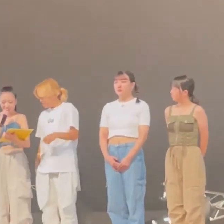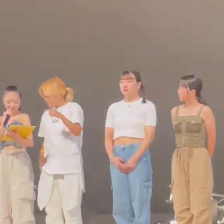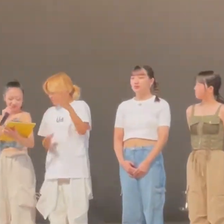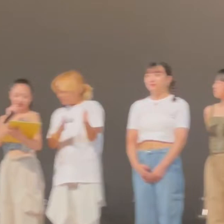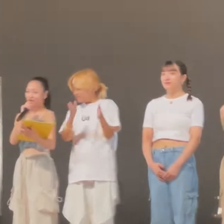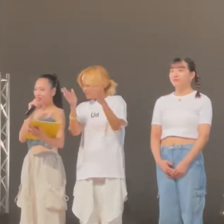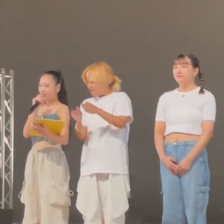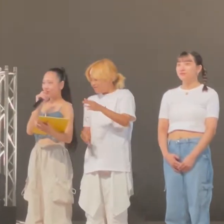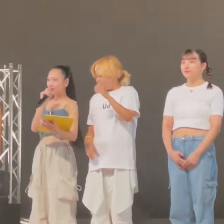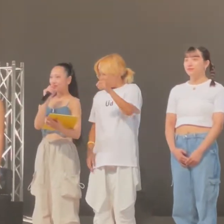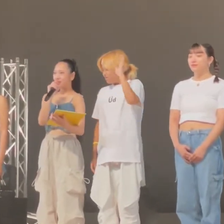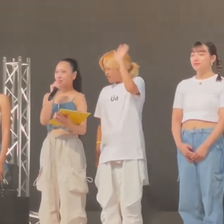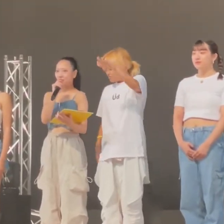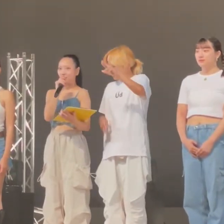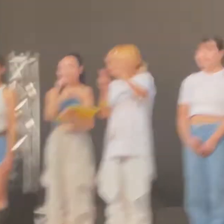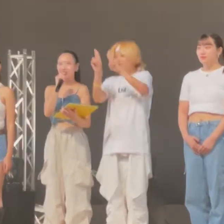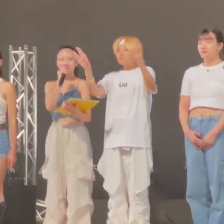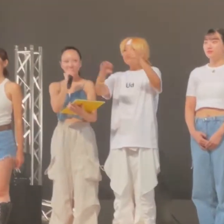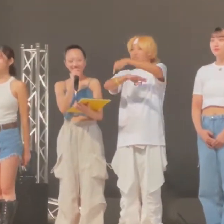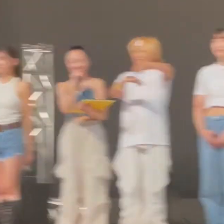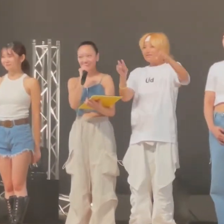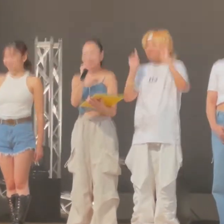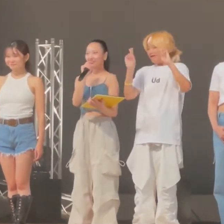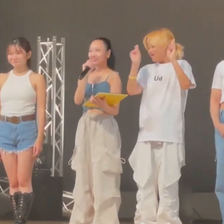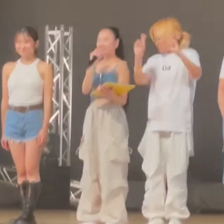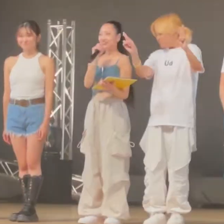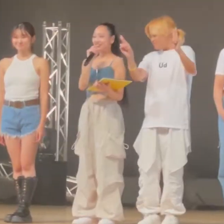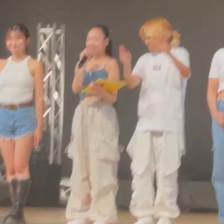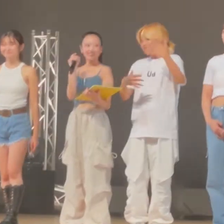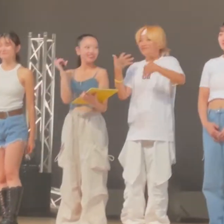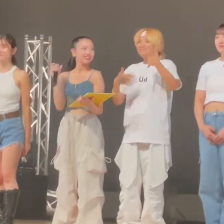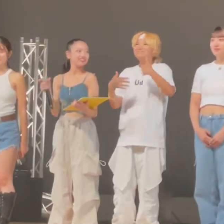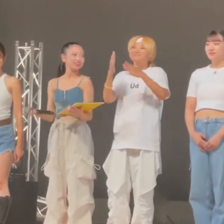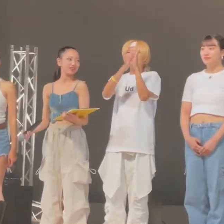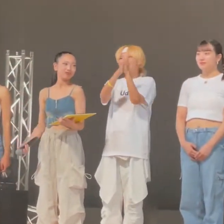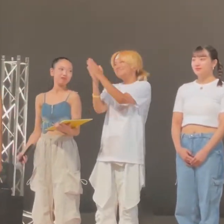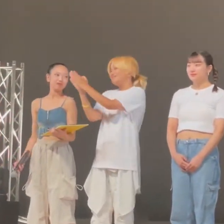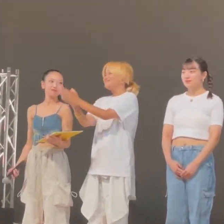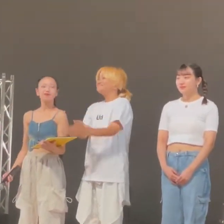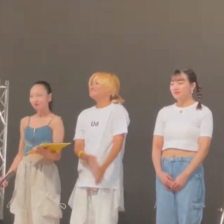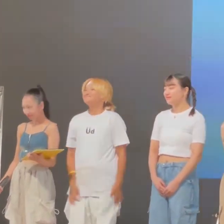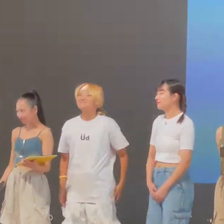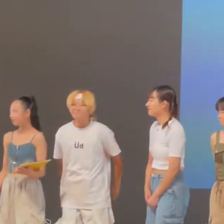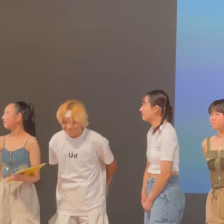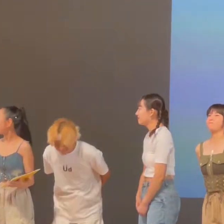それでは、この後の UD ライブもお楽しみください。